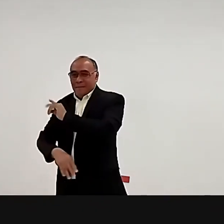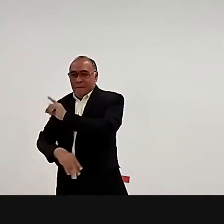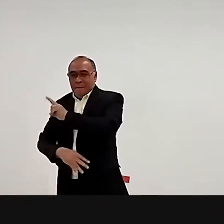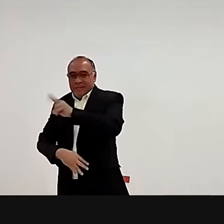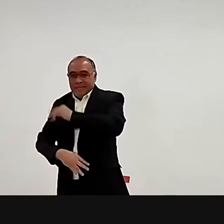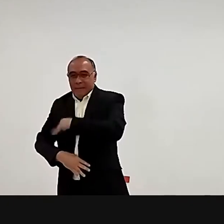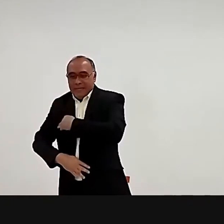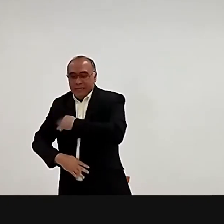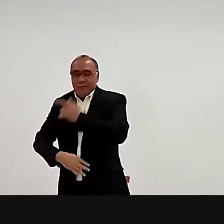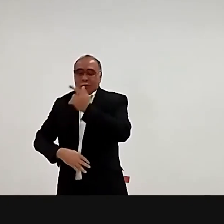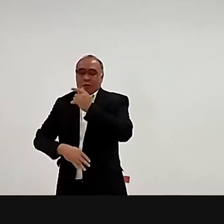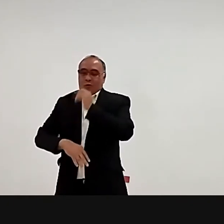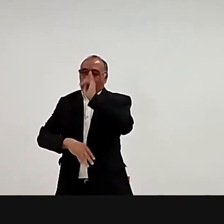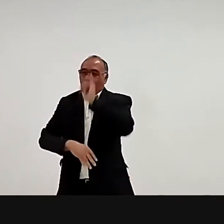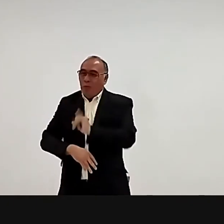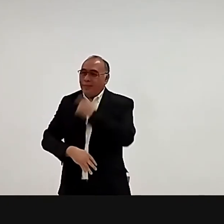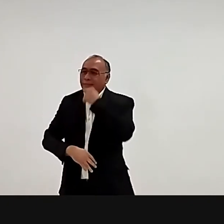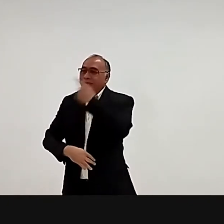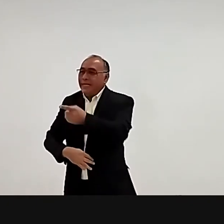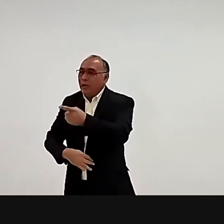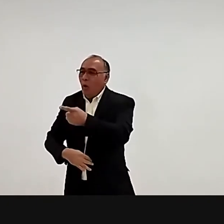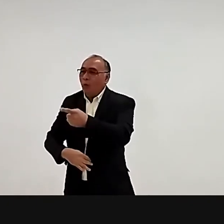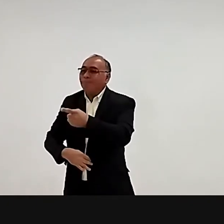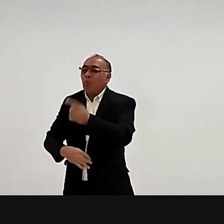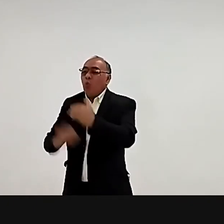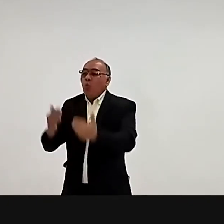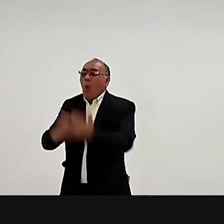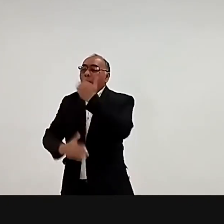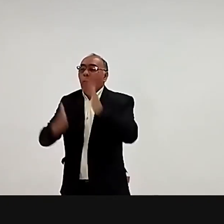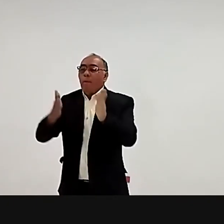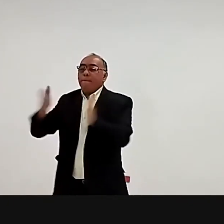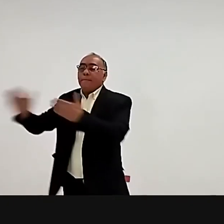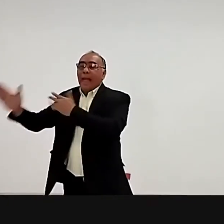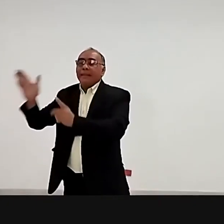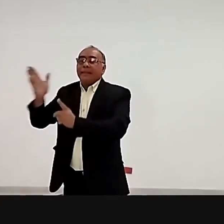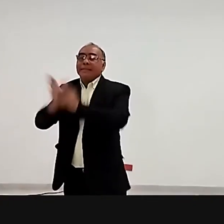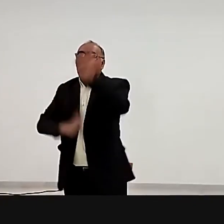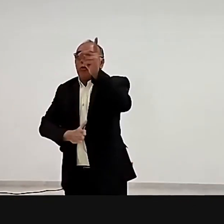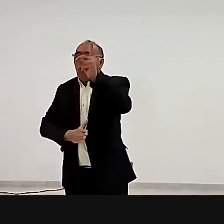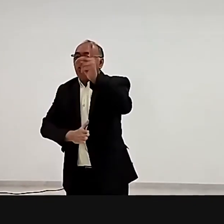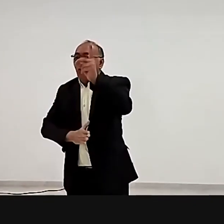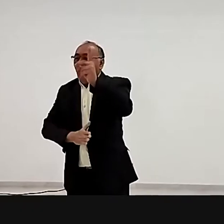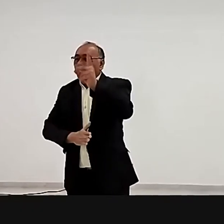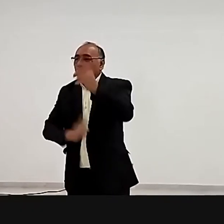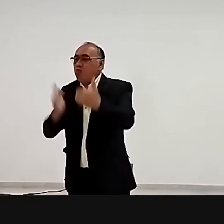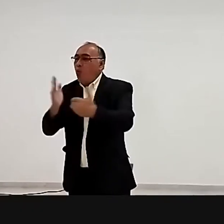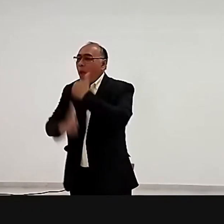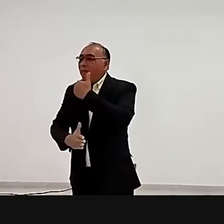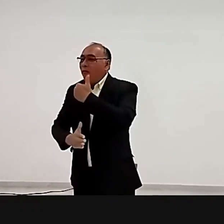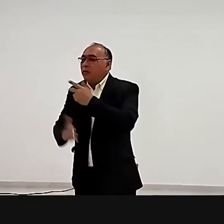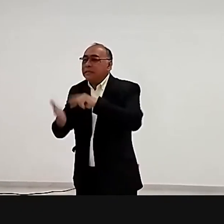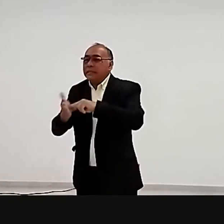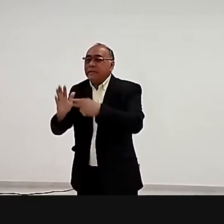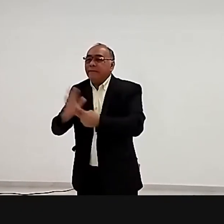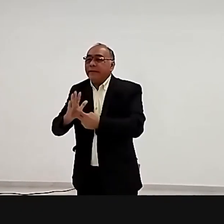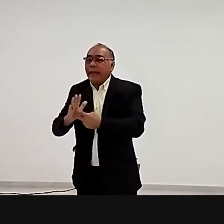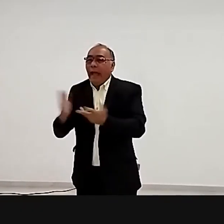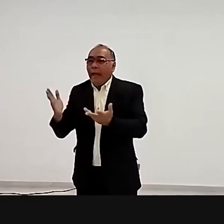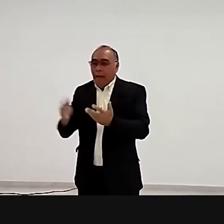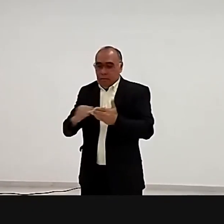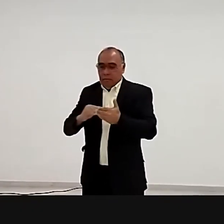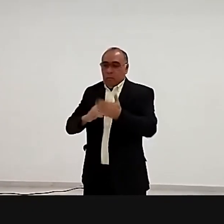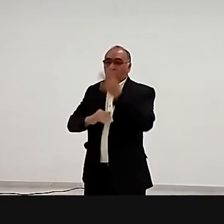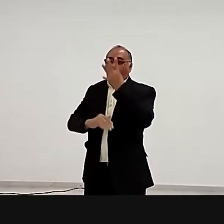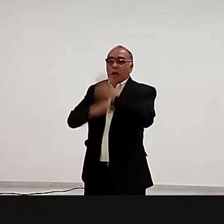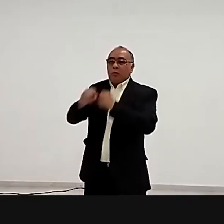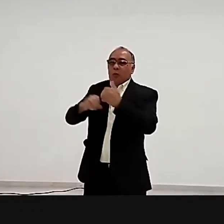comprometa ese es el plan de desarrollo así como los gobiernos esto debe incluirse